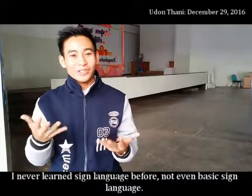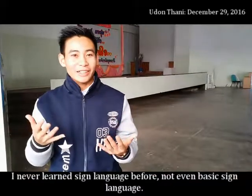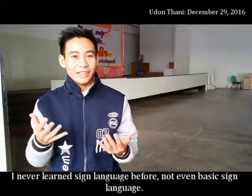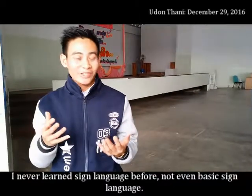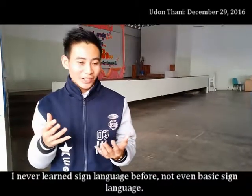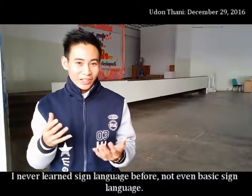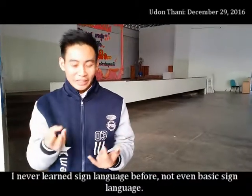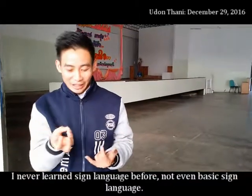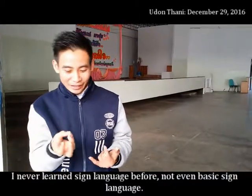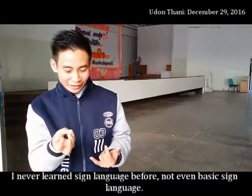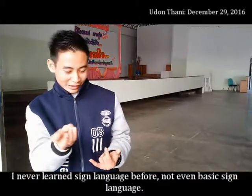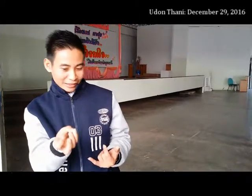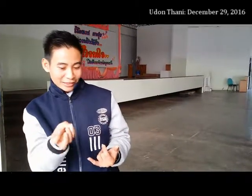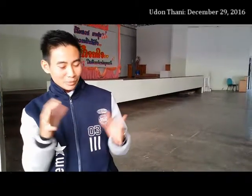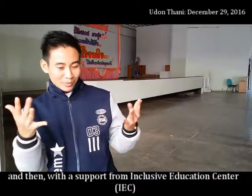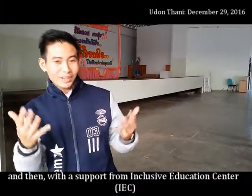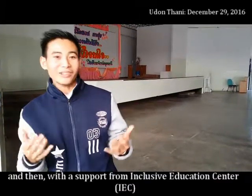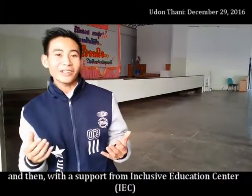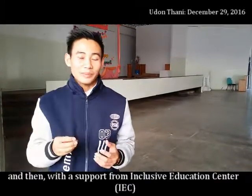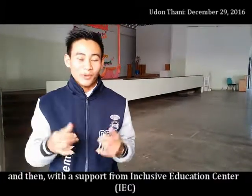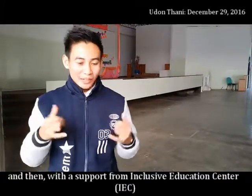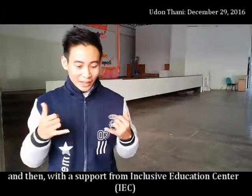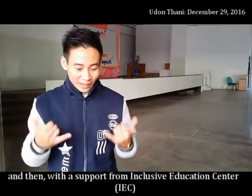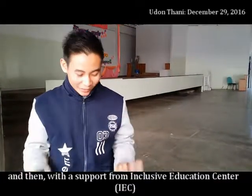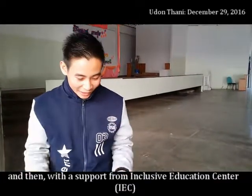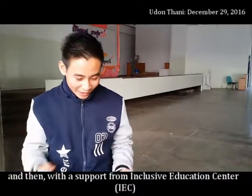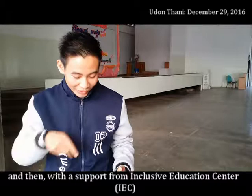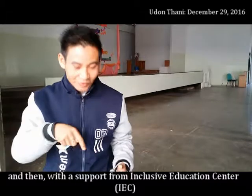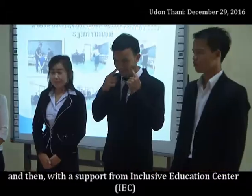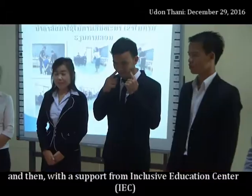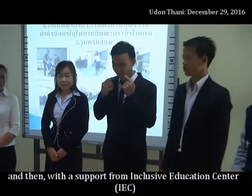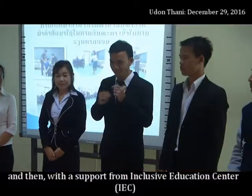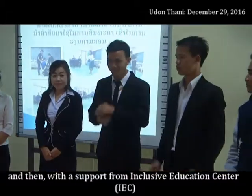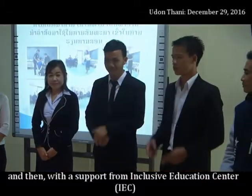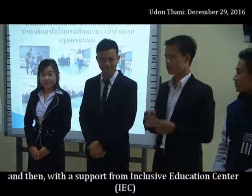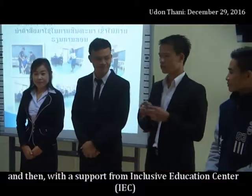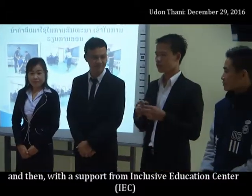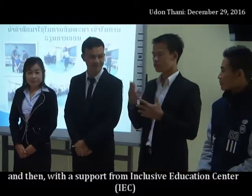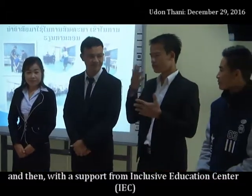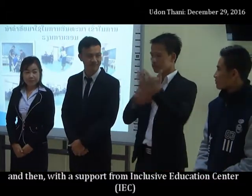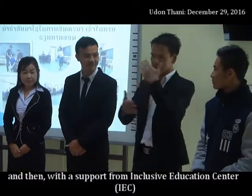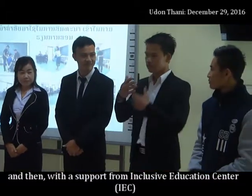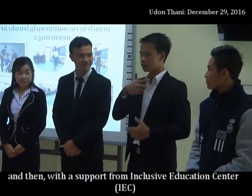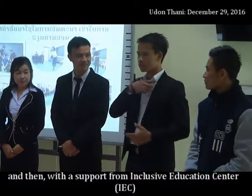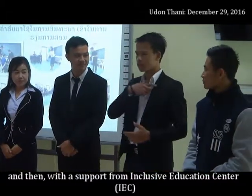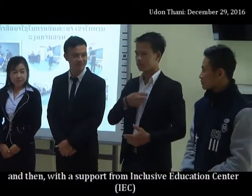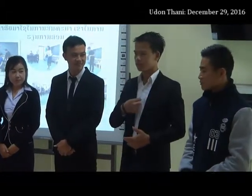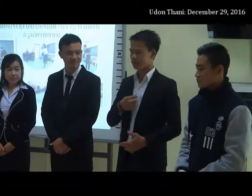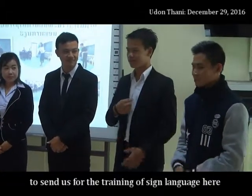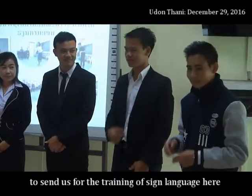no. Dai nit nueng ka bumi no. Pho dai ma chut ni no ma thi ni ma thi ni mi khong kan khong kasuang